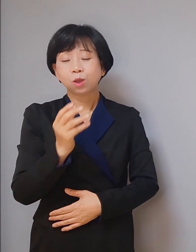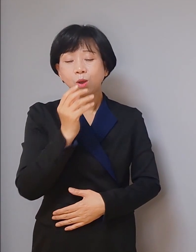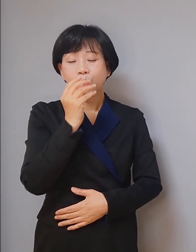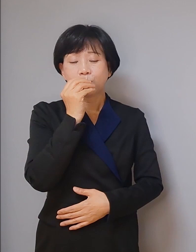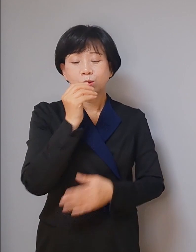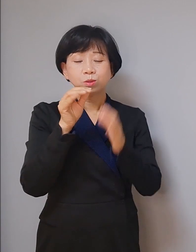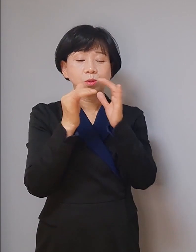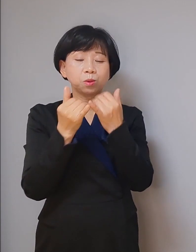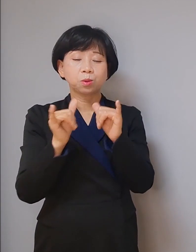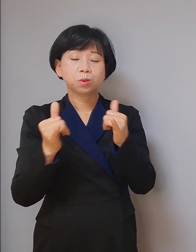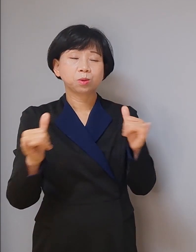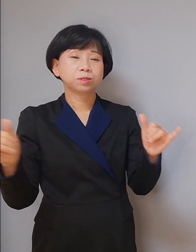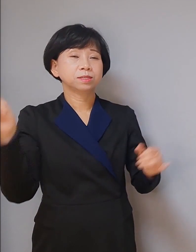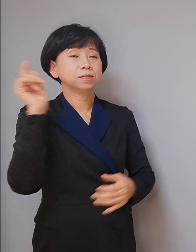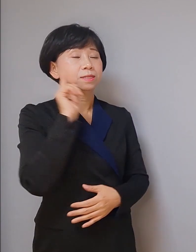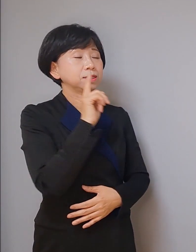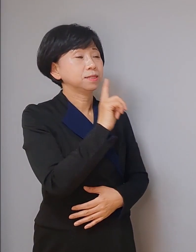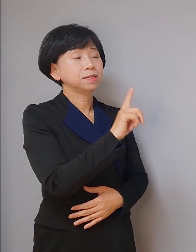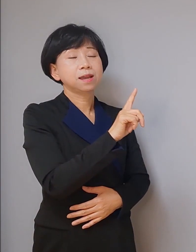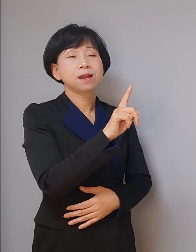찬양